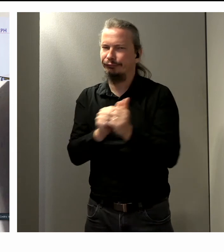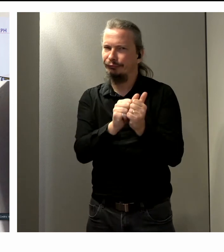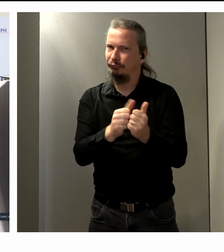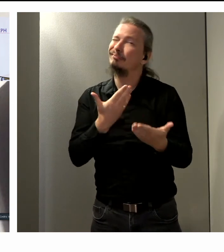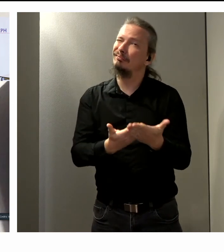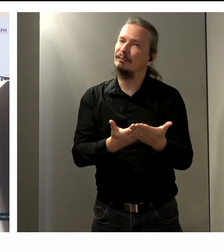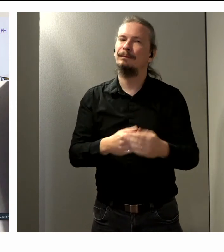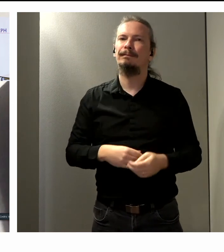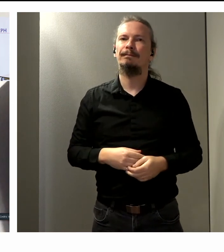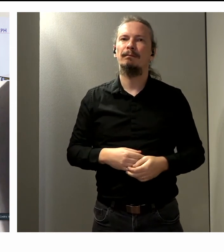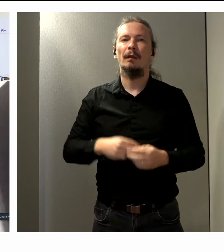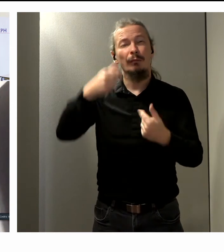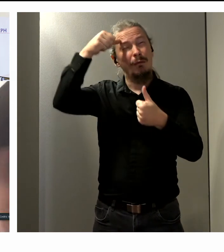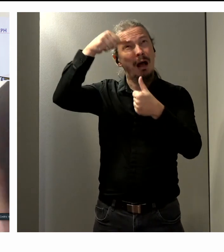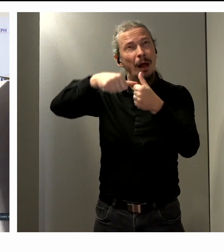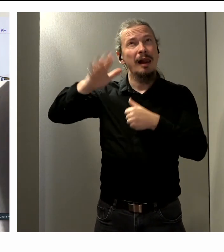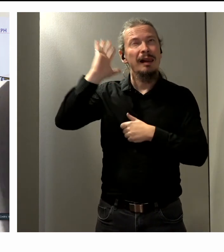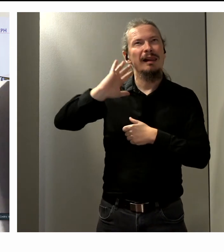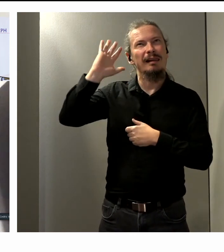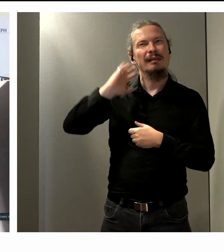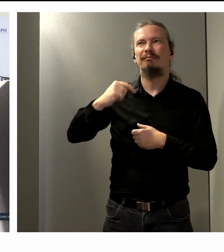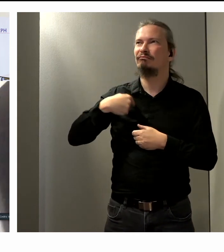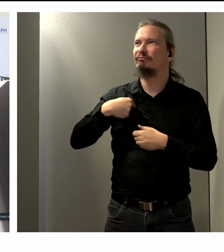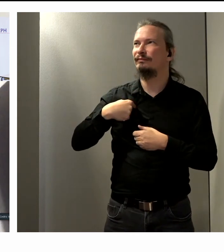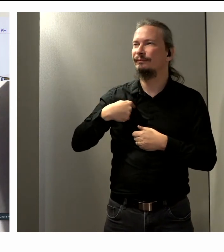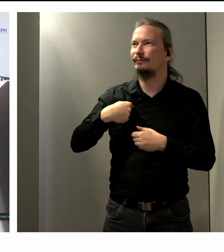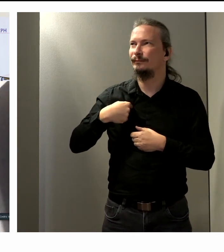d'avoir été particulièrement frappé quand dans mes